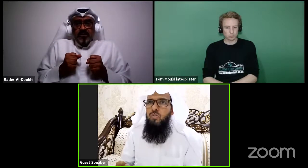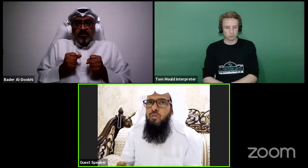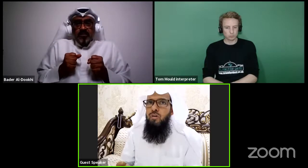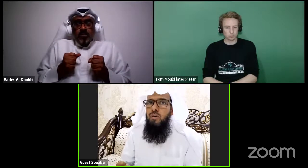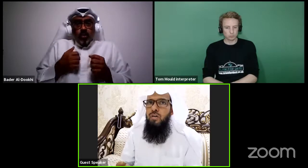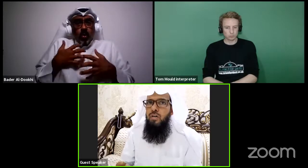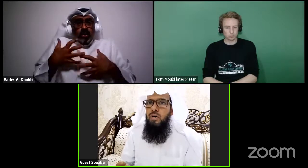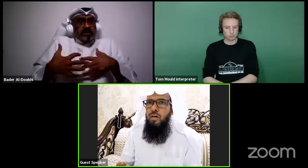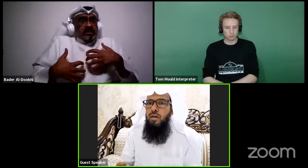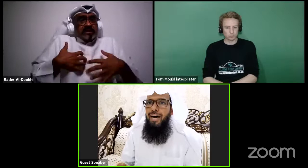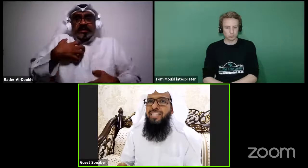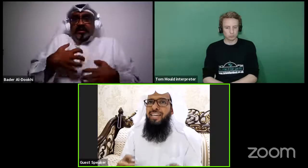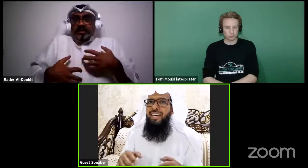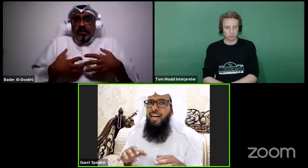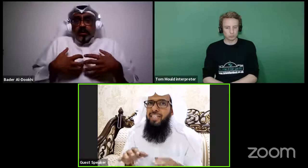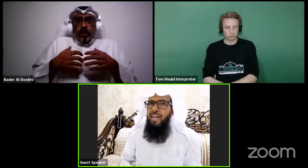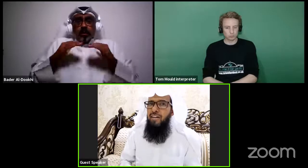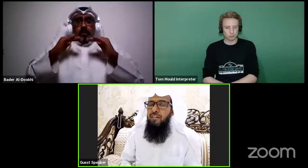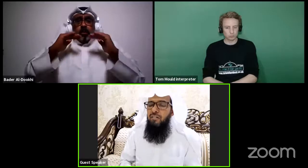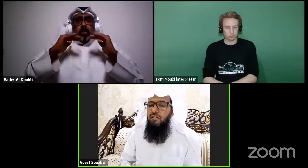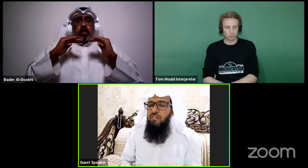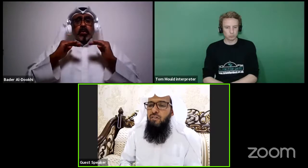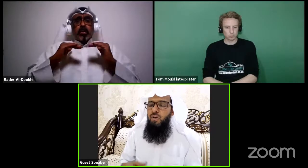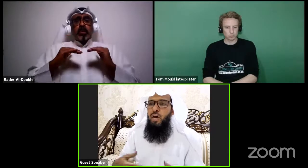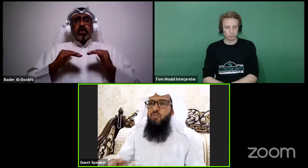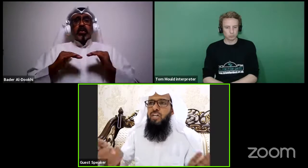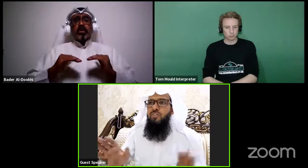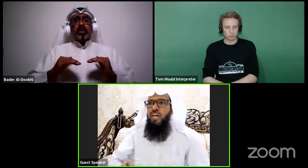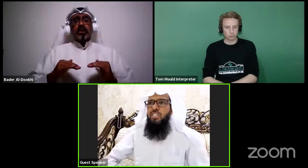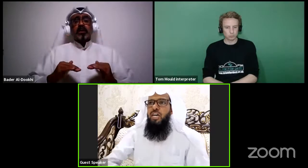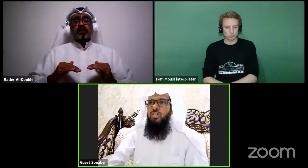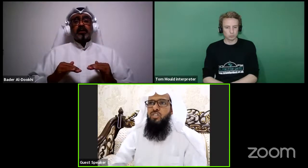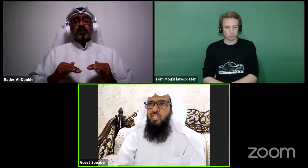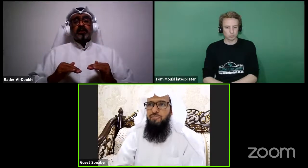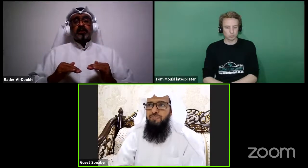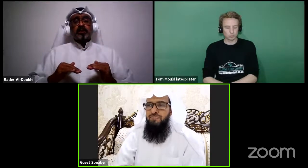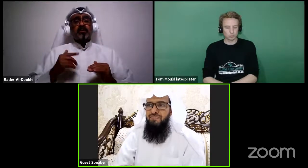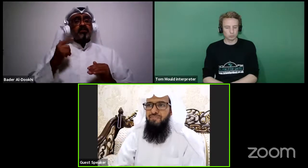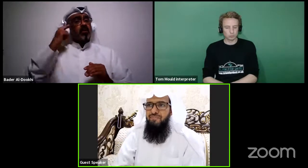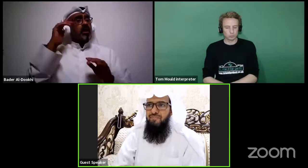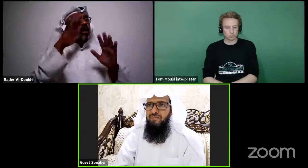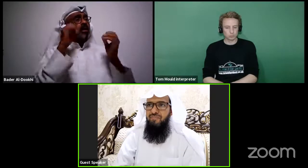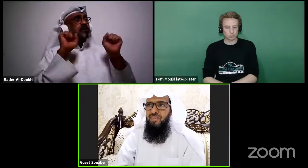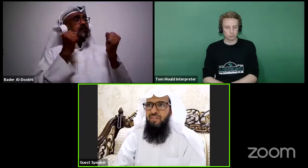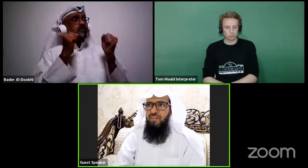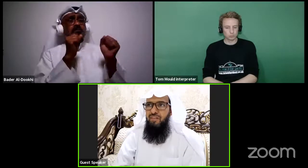وسورته حتى يهدى فلا يفكر في الأشياء الجنسية.